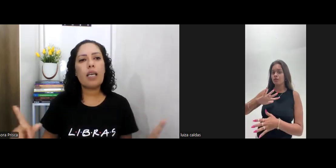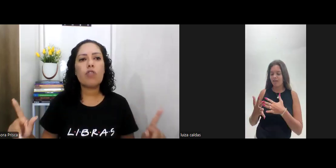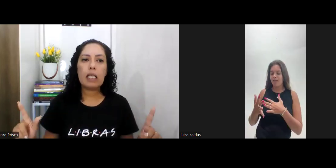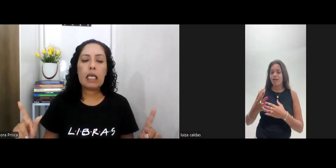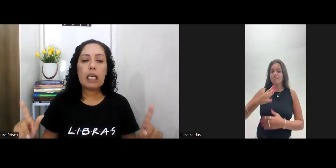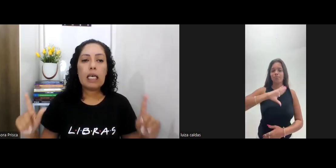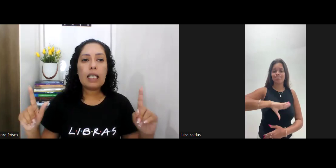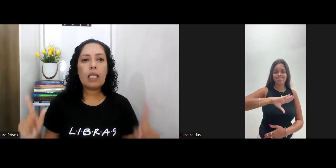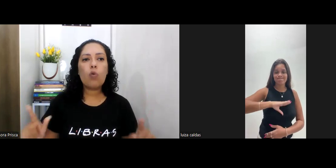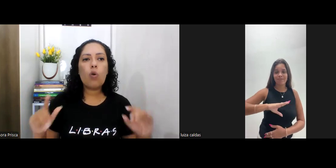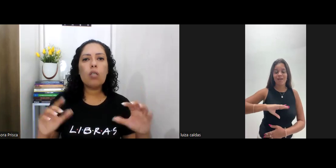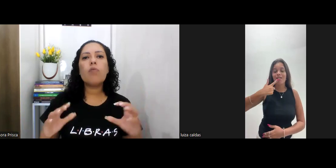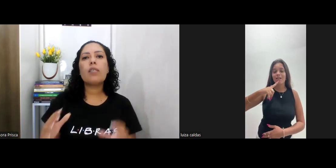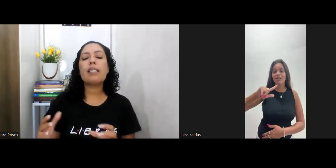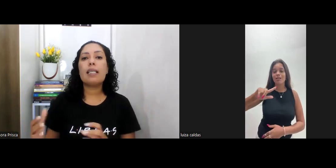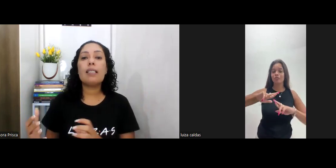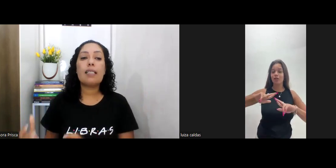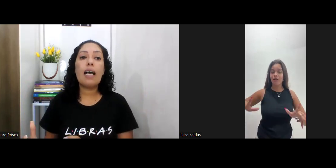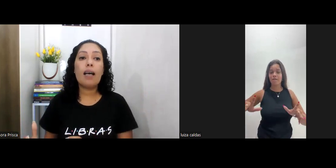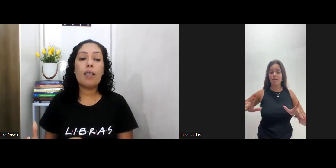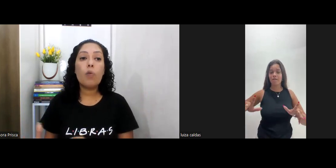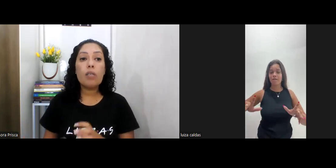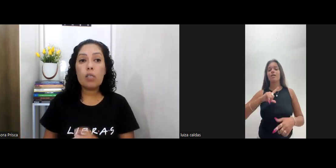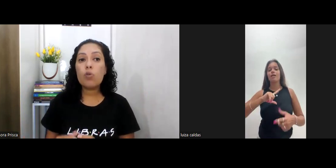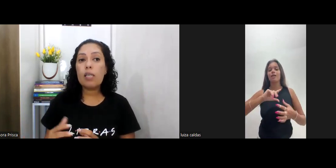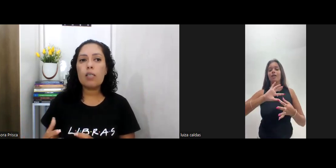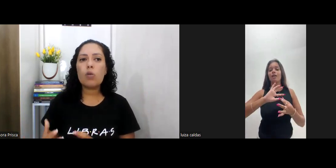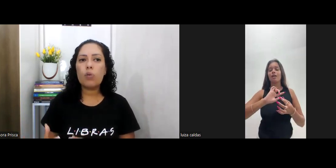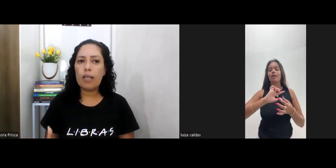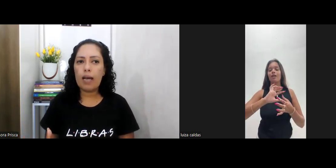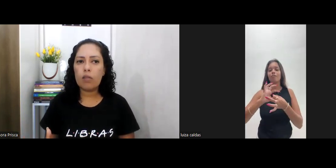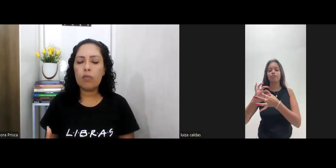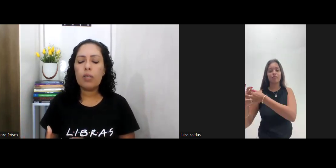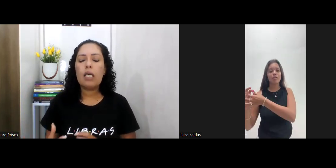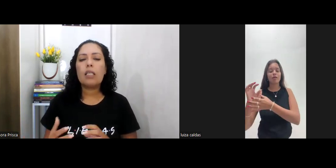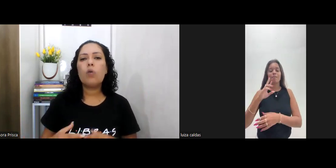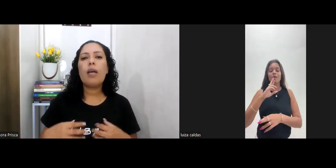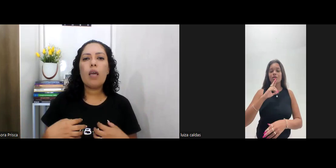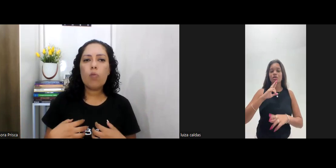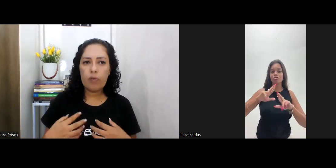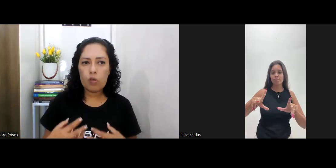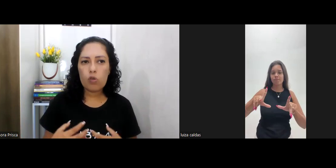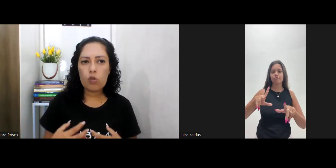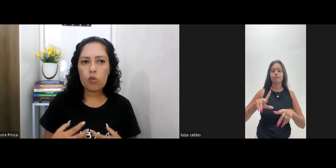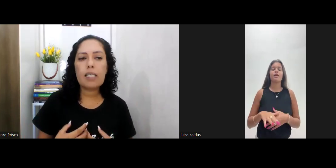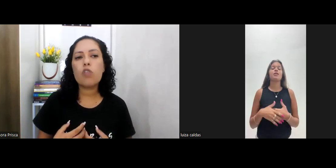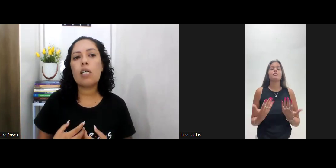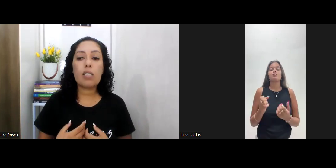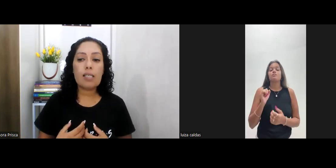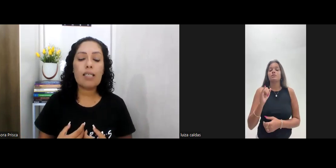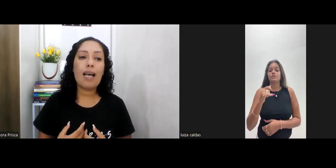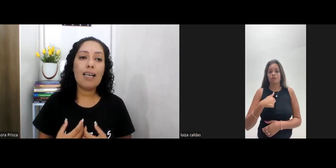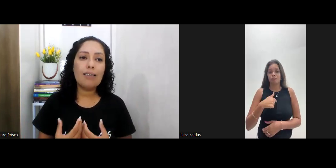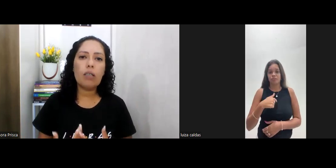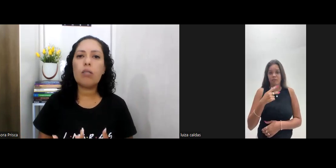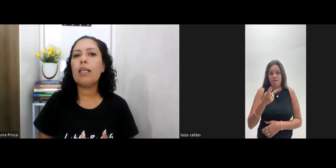gramática diferente. Então, quando eu vou sinalizar, eu preciso ter esse cuidado. Então, eu, professora Priscila, eu já